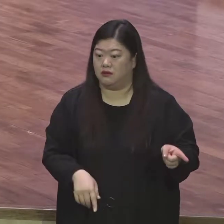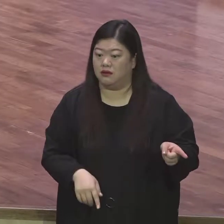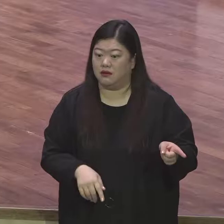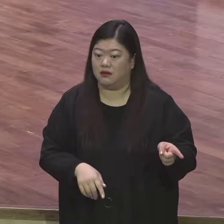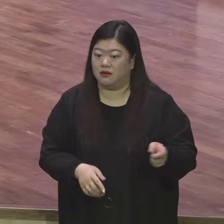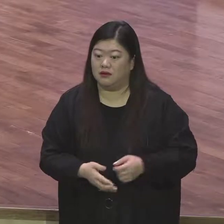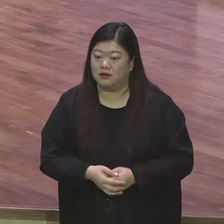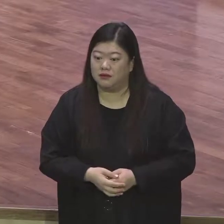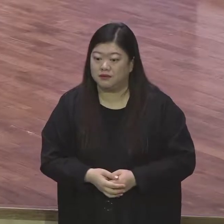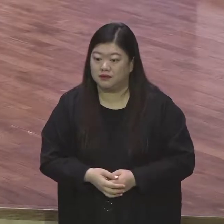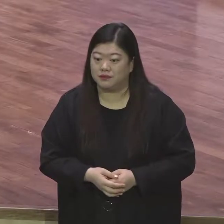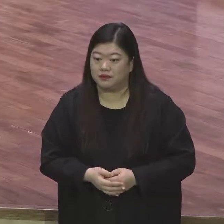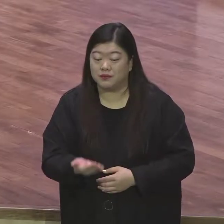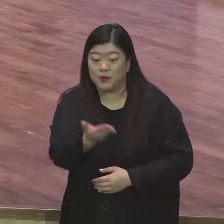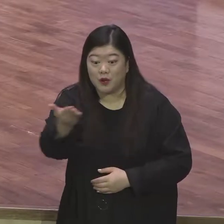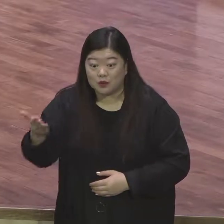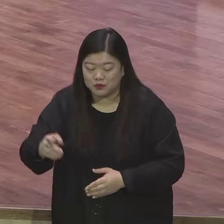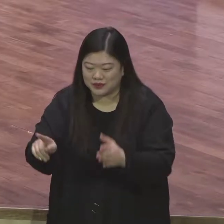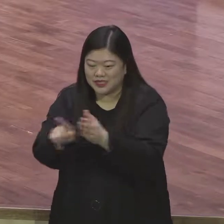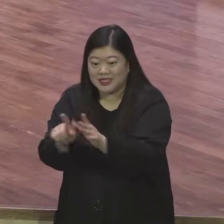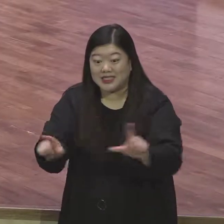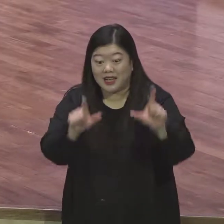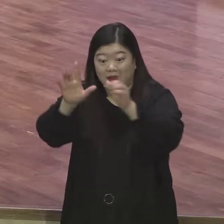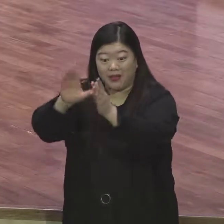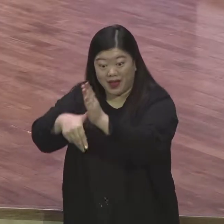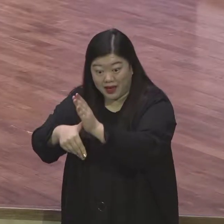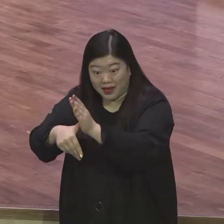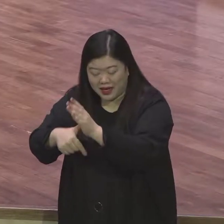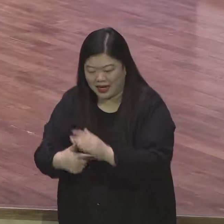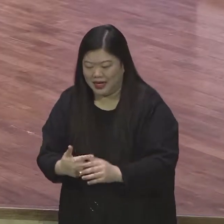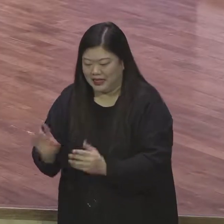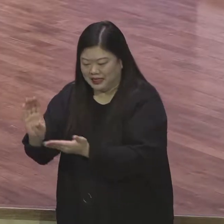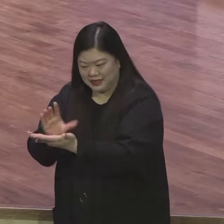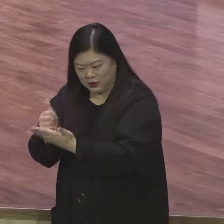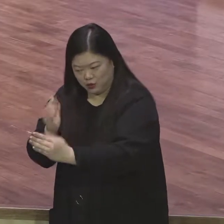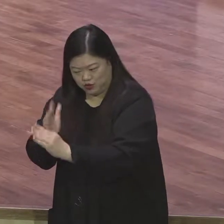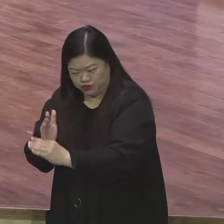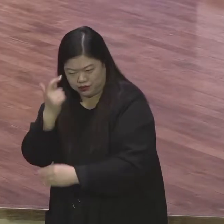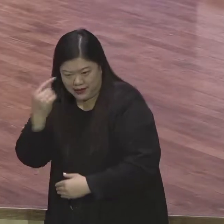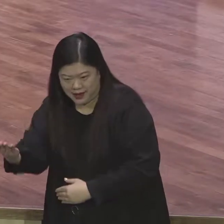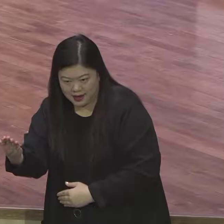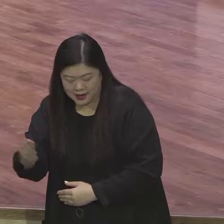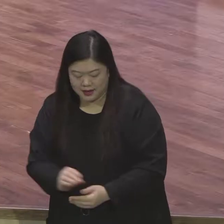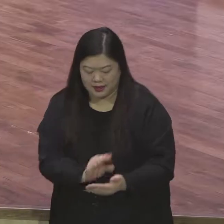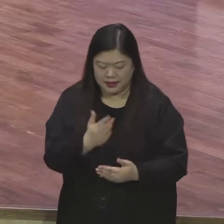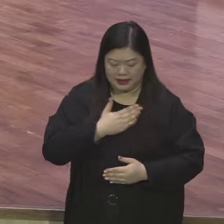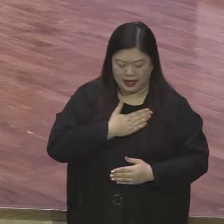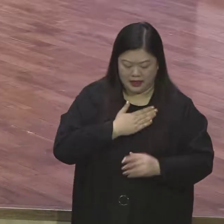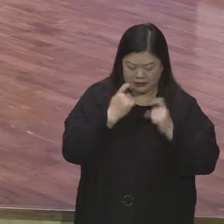그리스도 중심으로 하는 사람들은 차원이 다릅니다. 기준이 달라요.